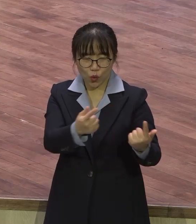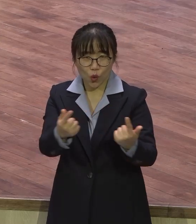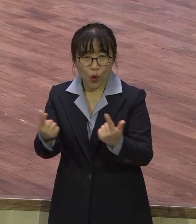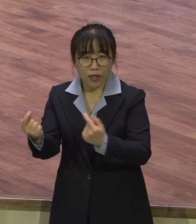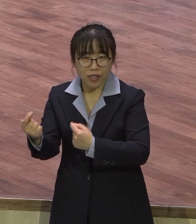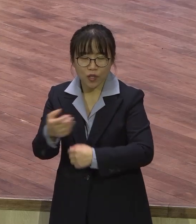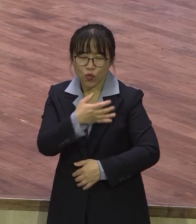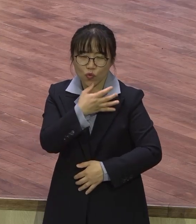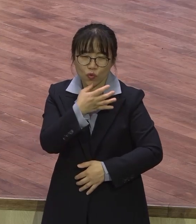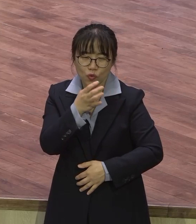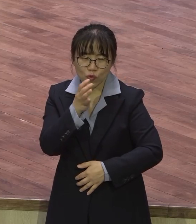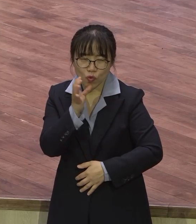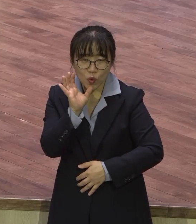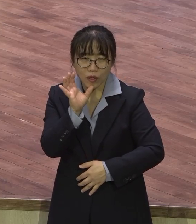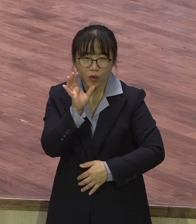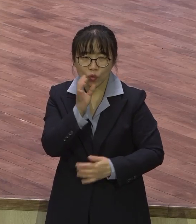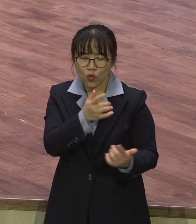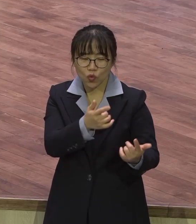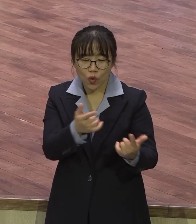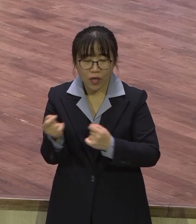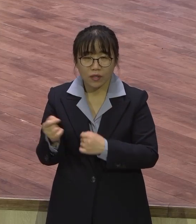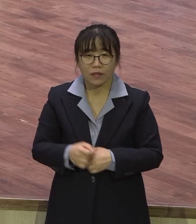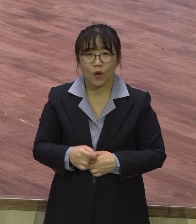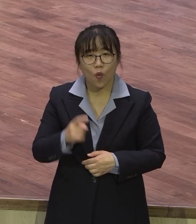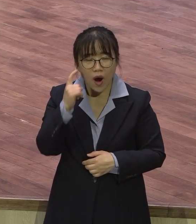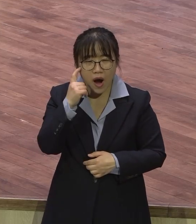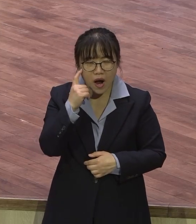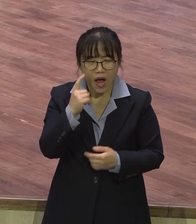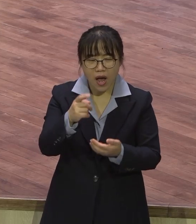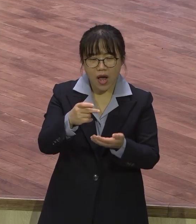나이 많은 여러분들 이거 못해요 온라인 못해요